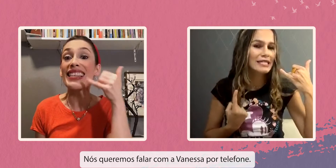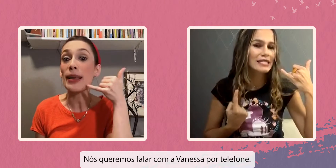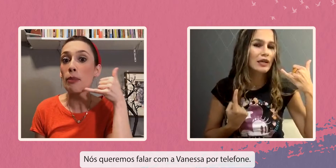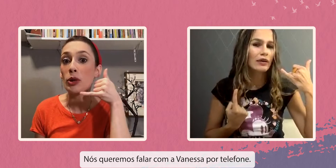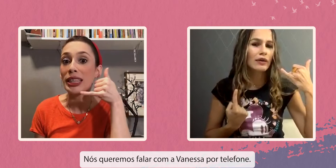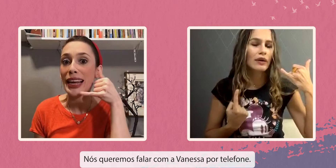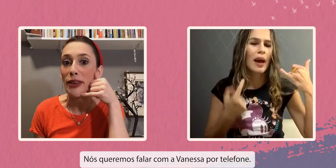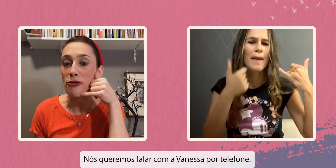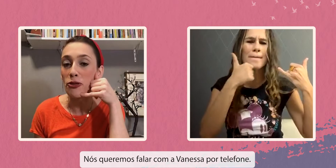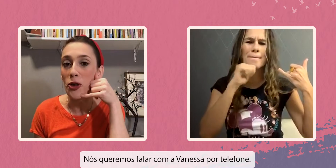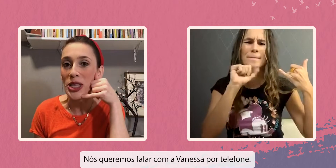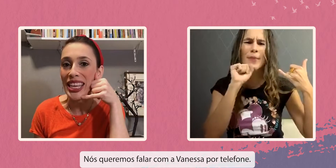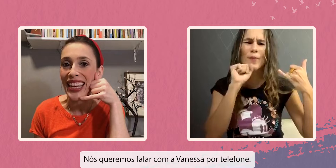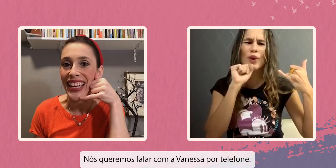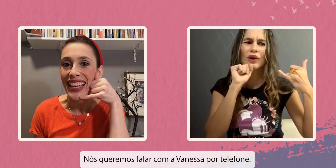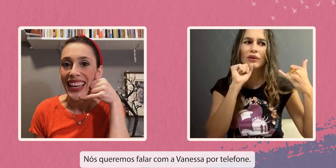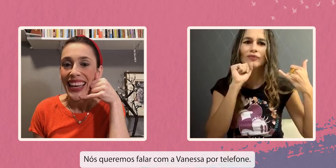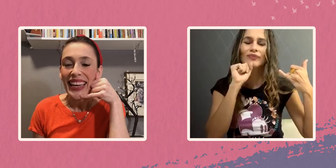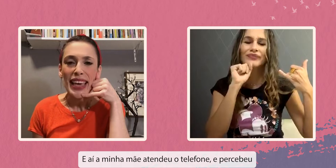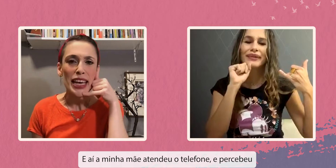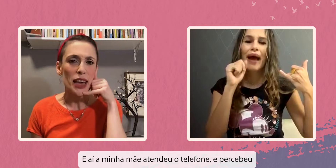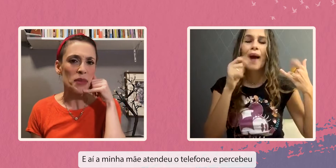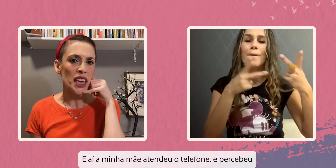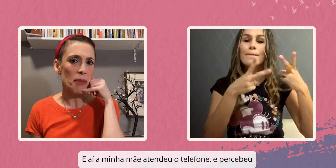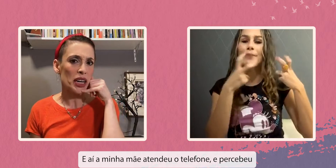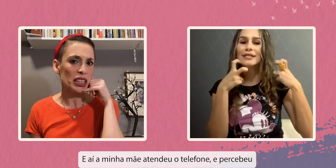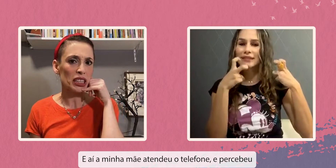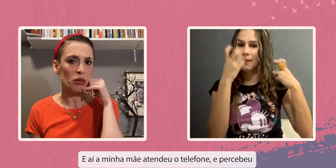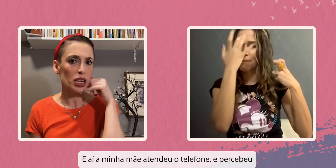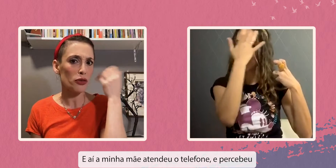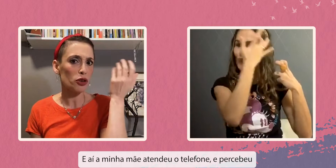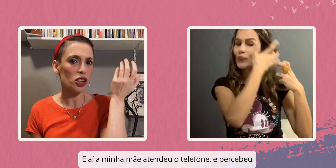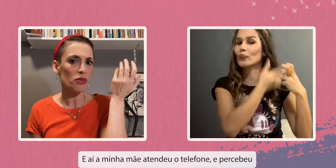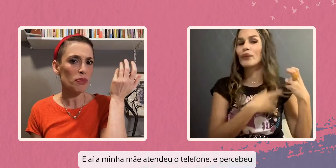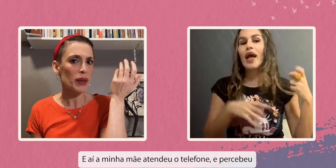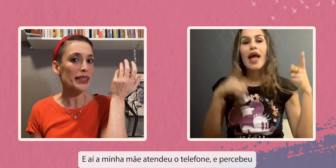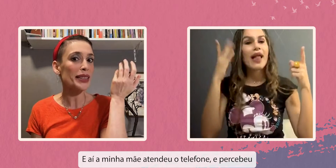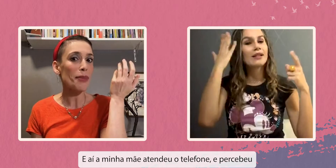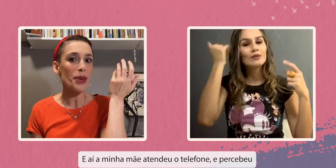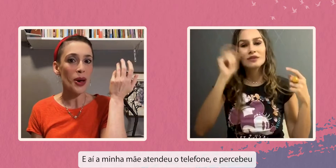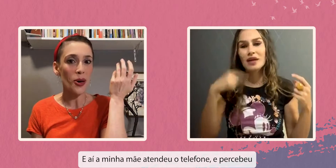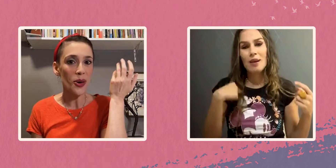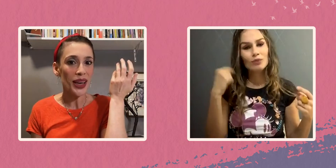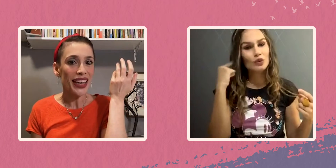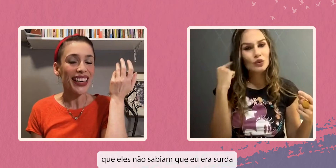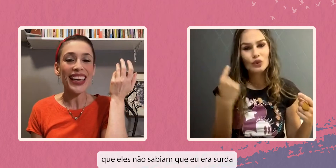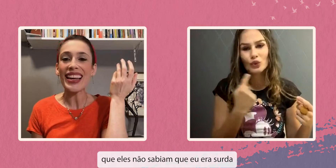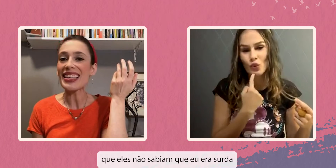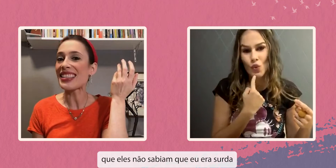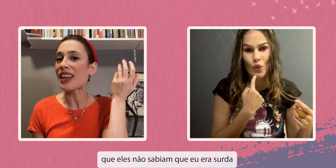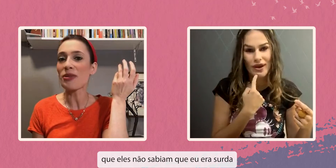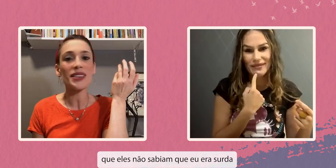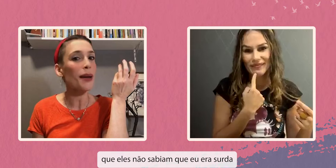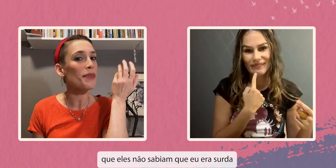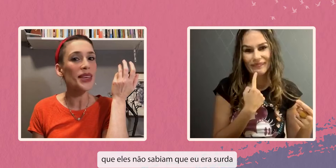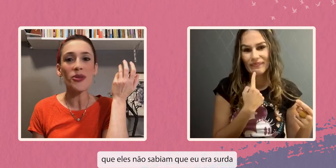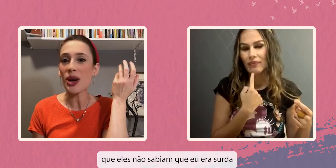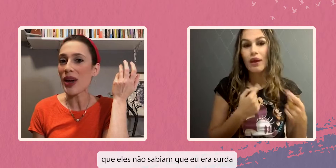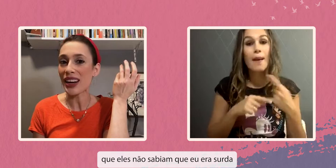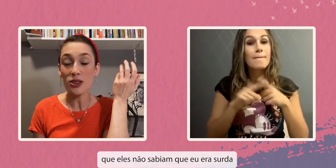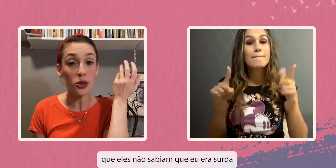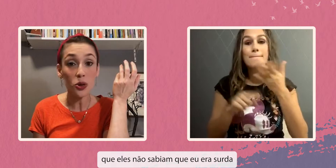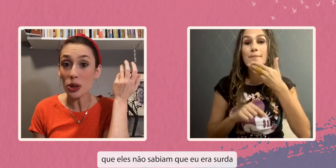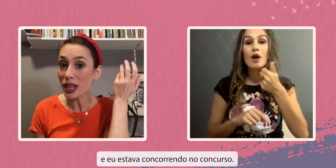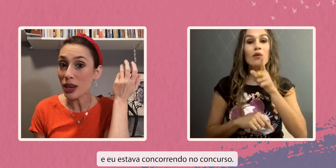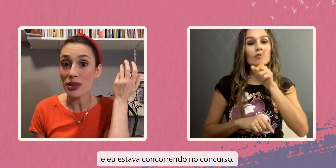a Vanessa pelo telefone. E aí a minha mãe atendeu o telefone e percebeu que eles não sabiam